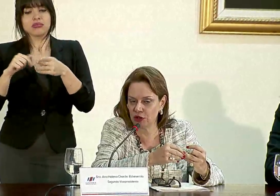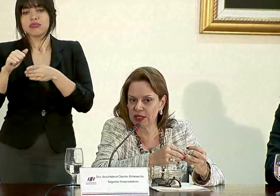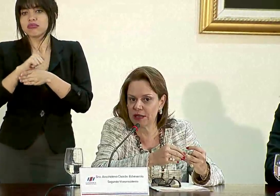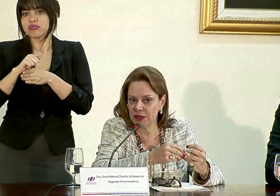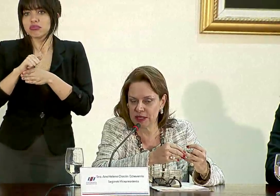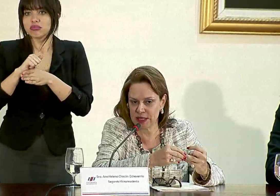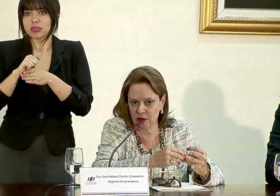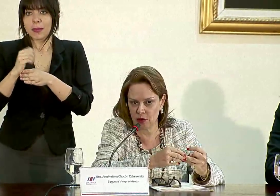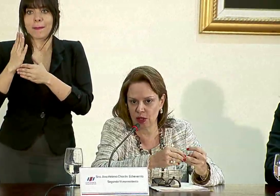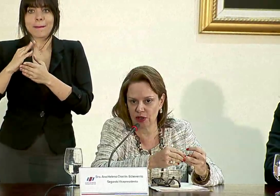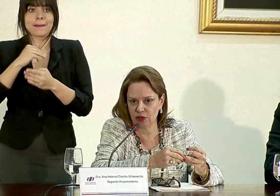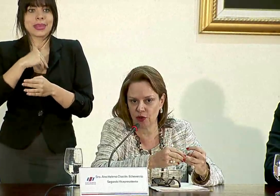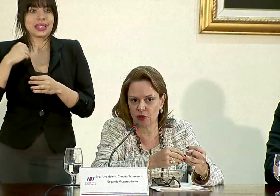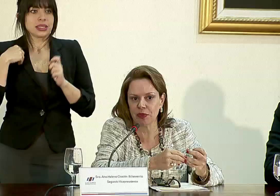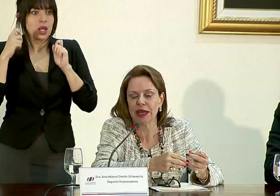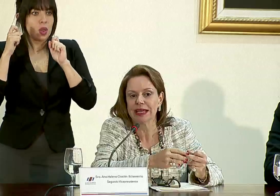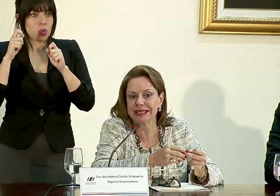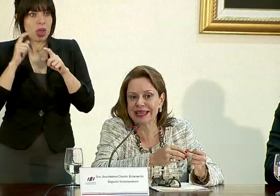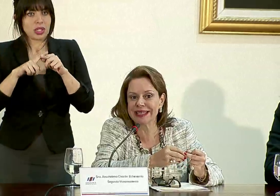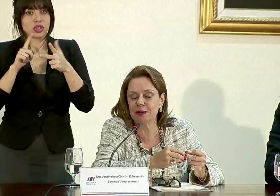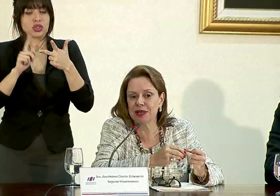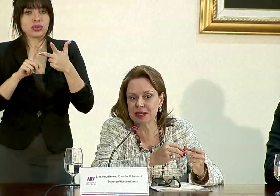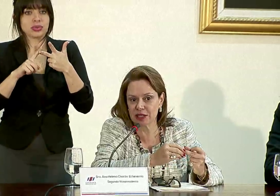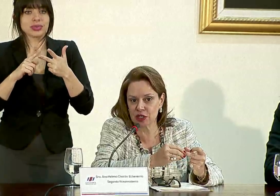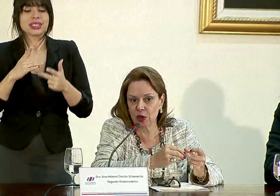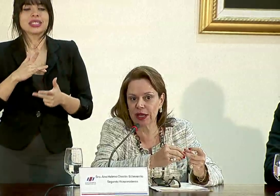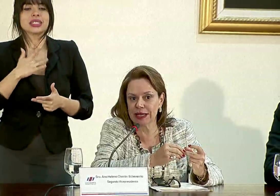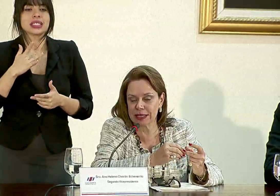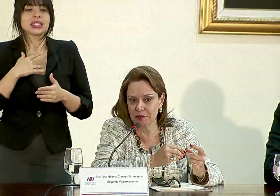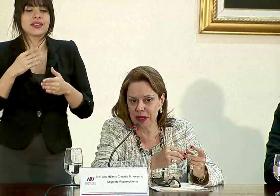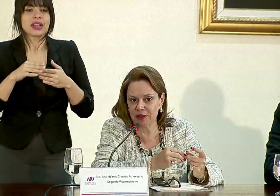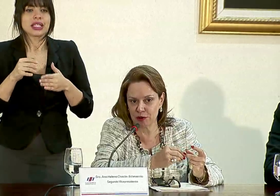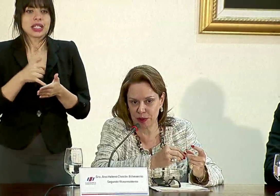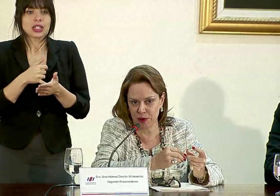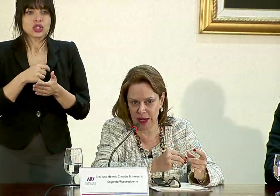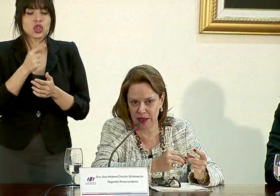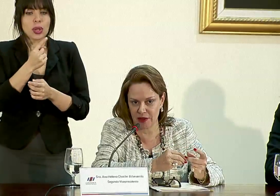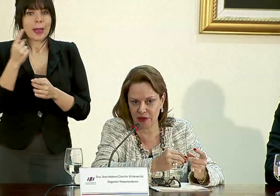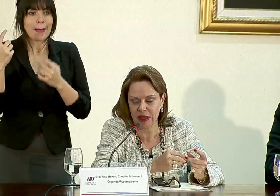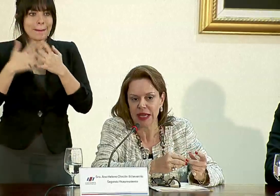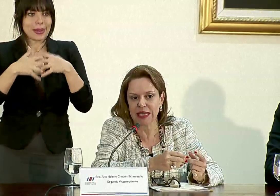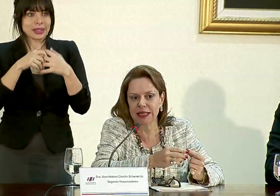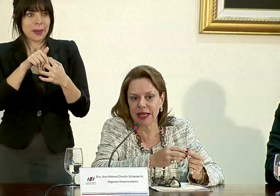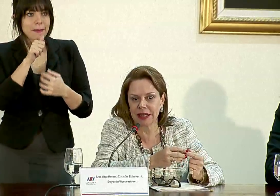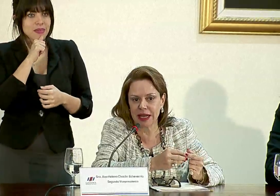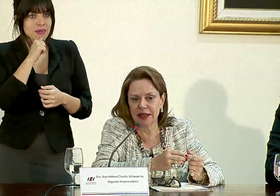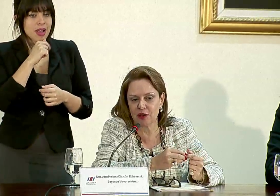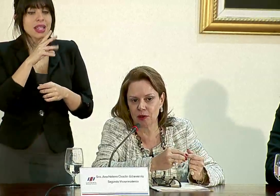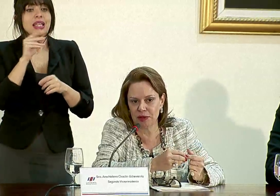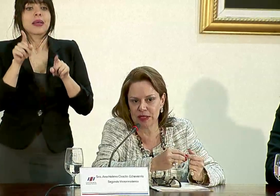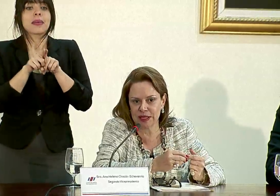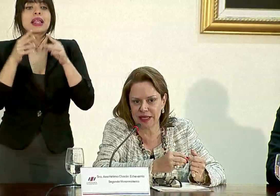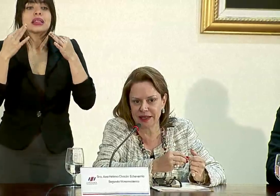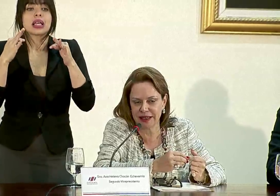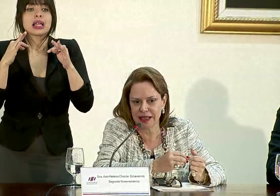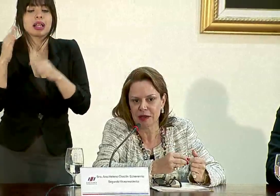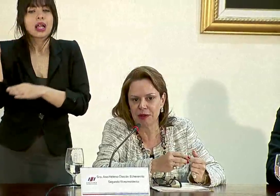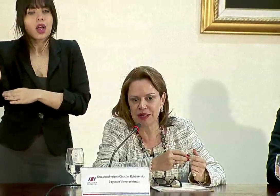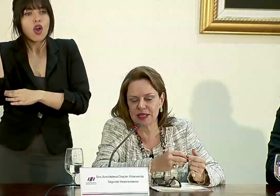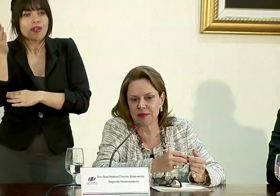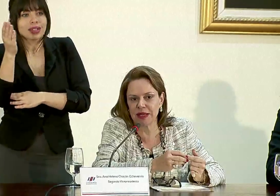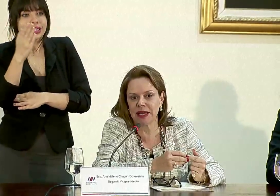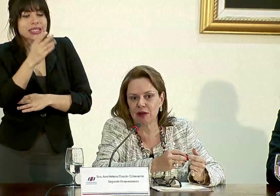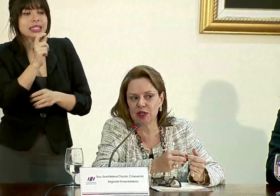capacitación desde el Ministerio de Educación sensibilización en las empresas privadas y tratar de convencer